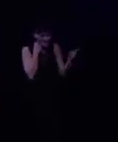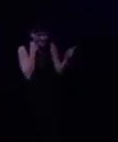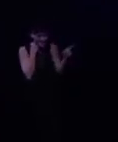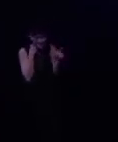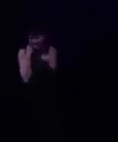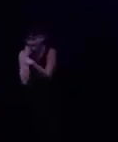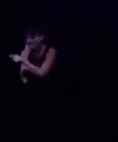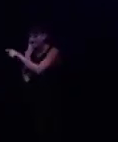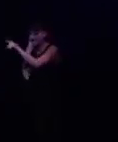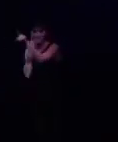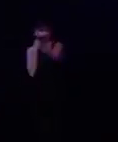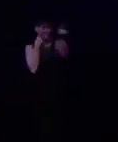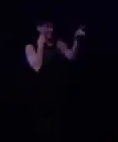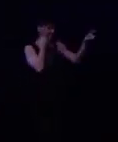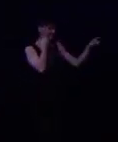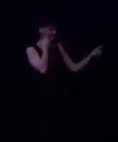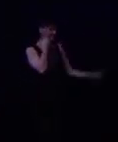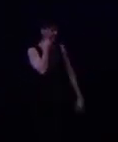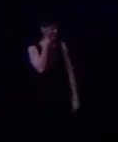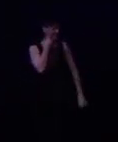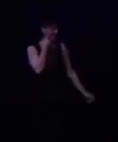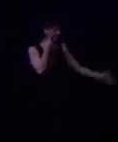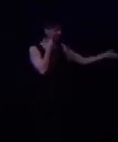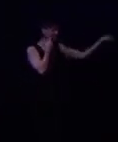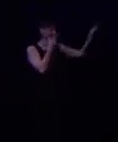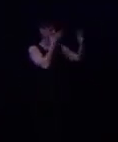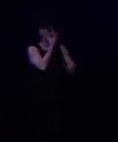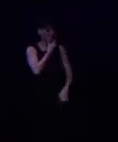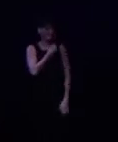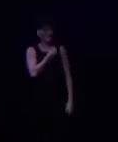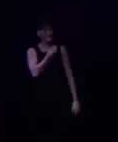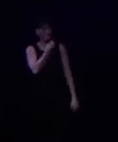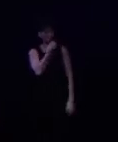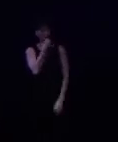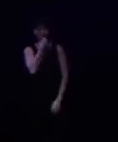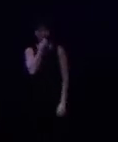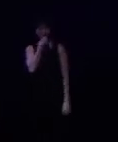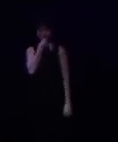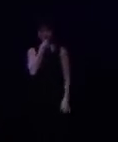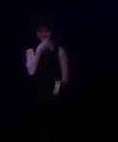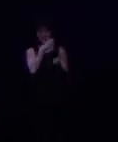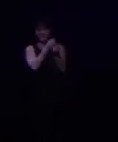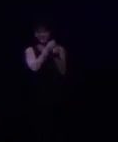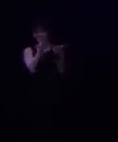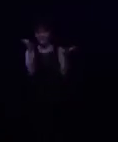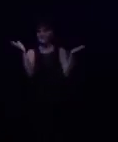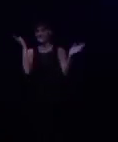en tu mirada la belleza.